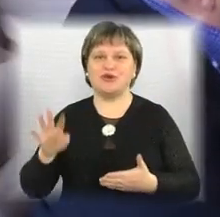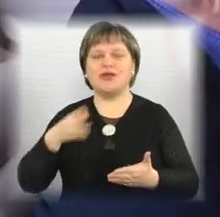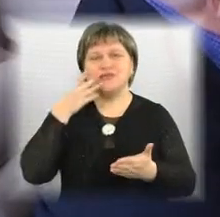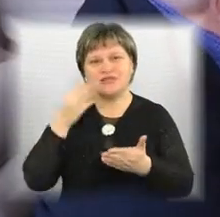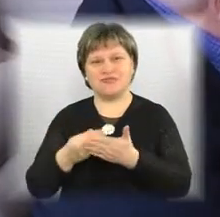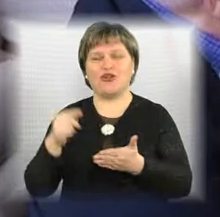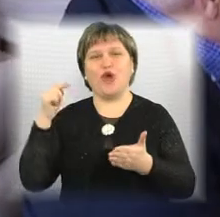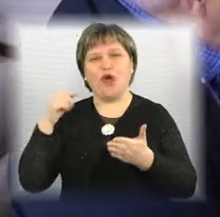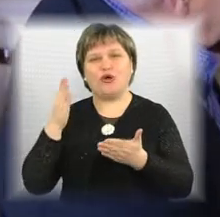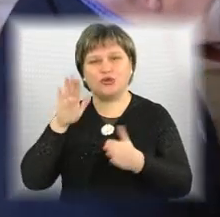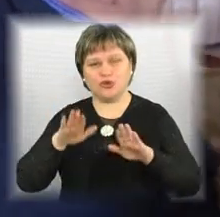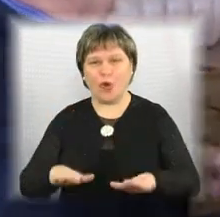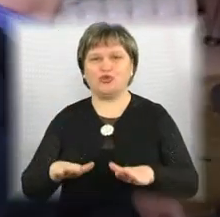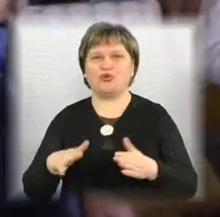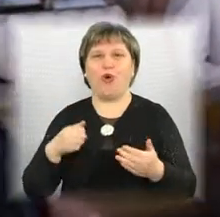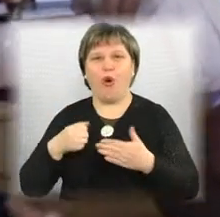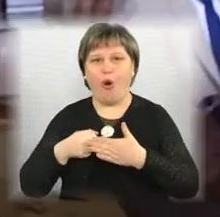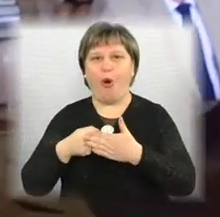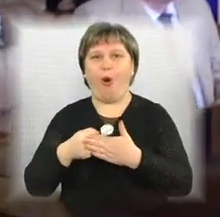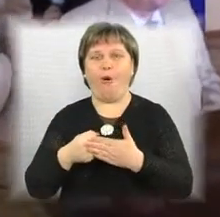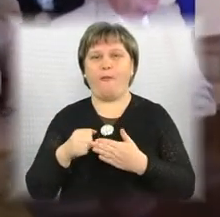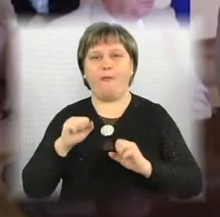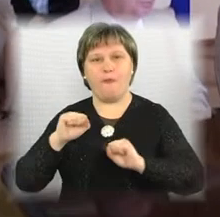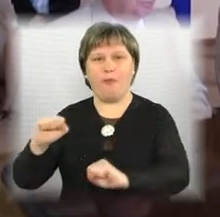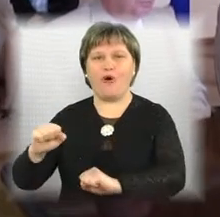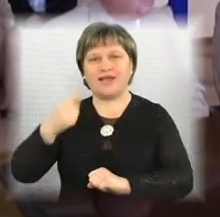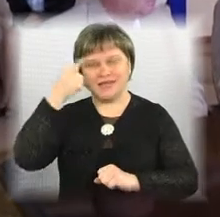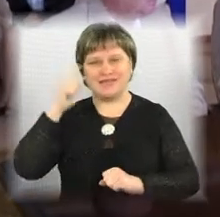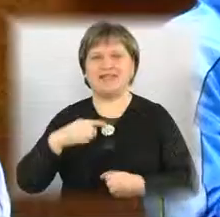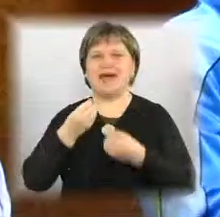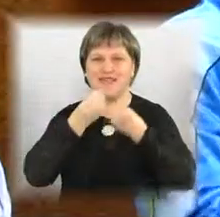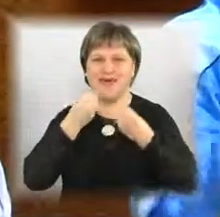свою точку опори знає добре.